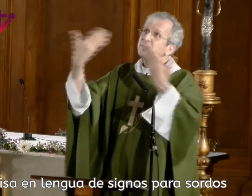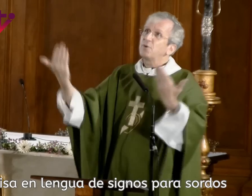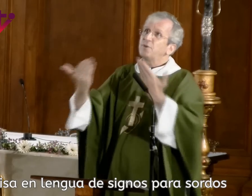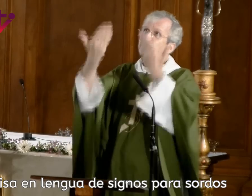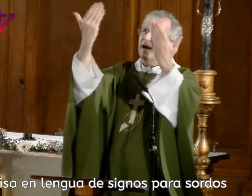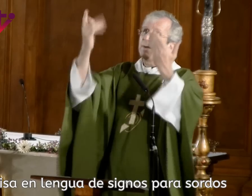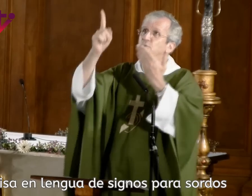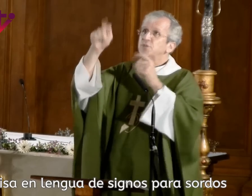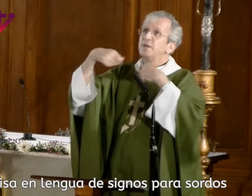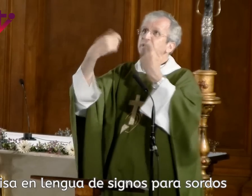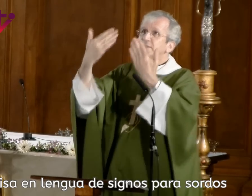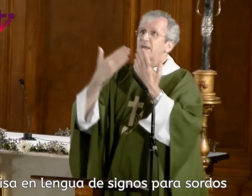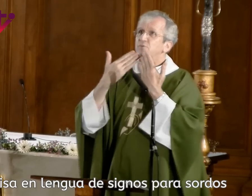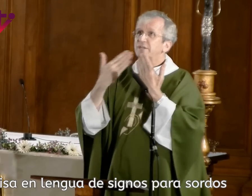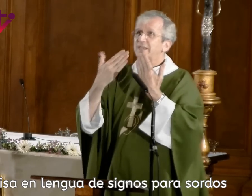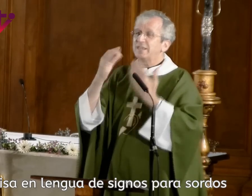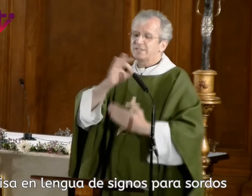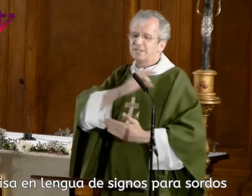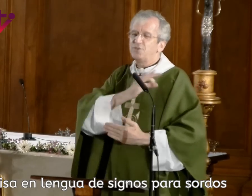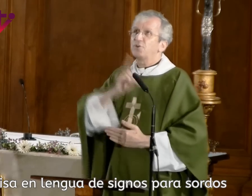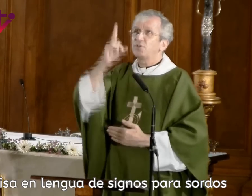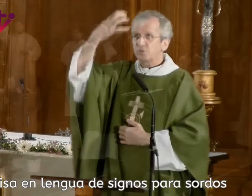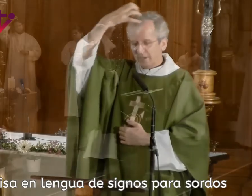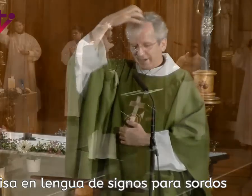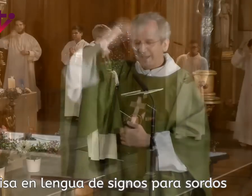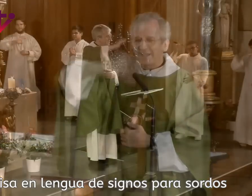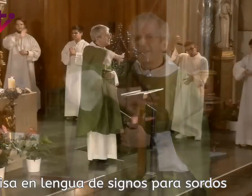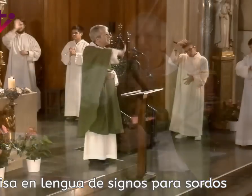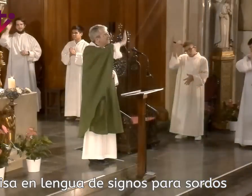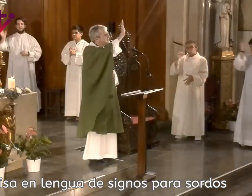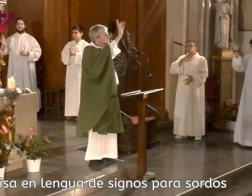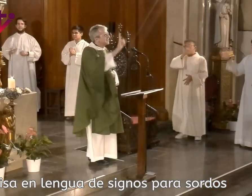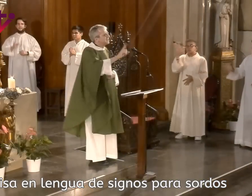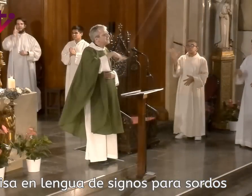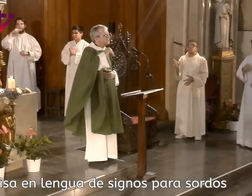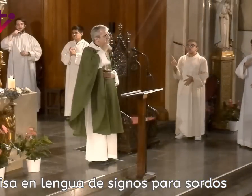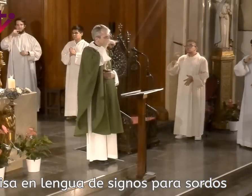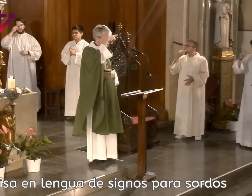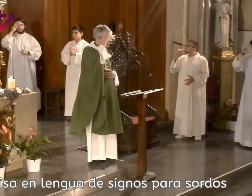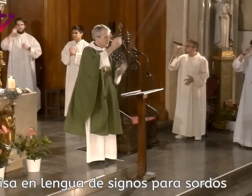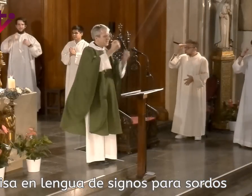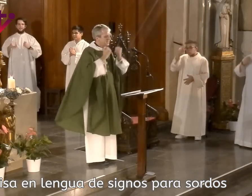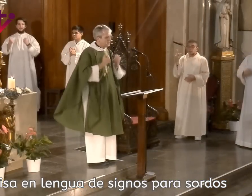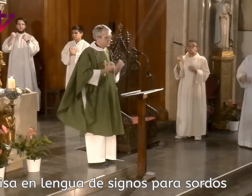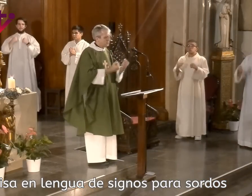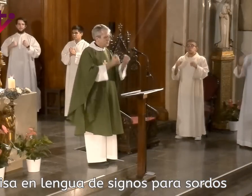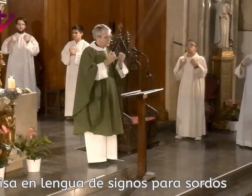te glorificamos. Te damos gracias, Señor Dios, Rey celestial, Dios Padre